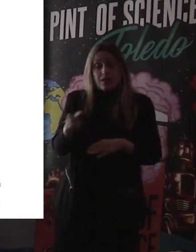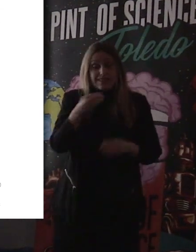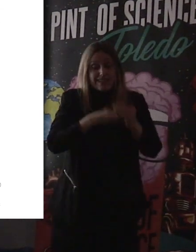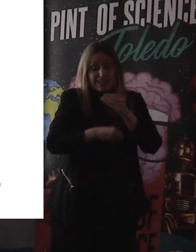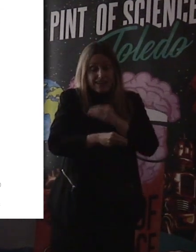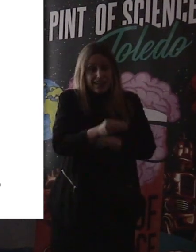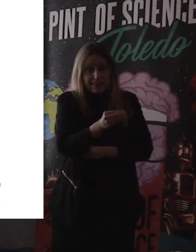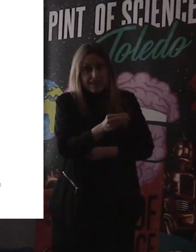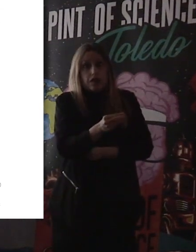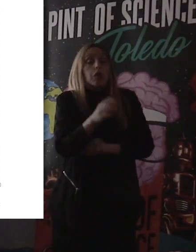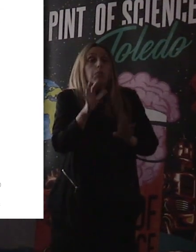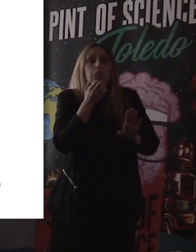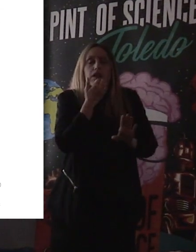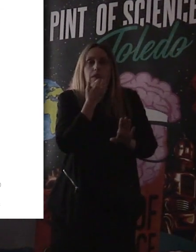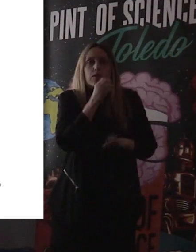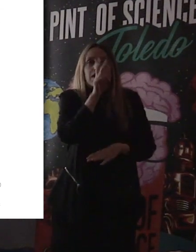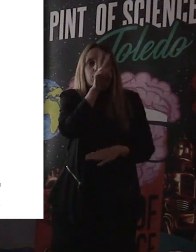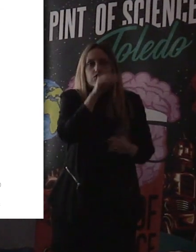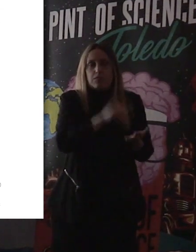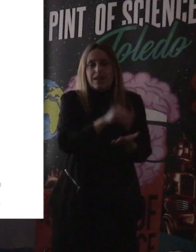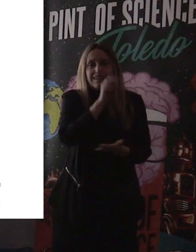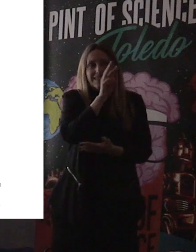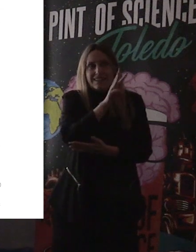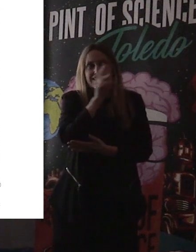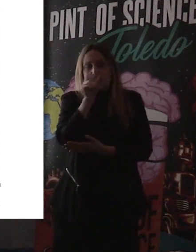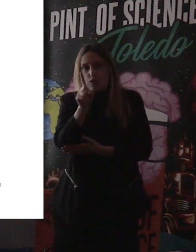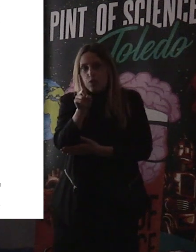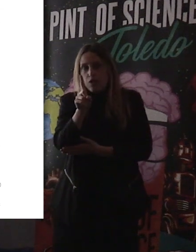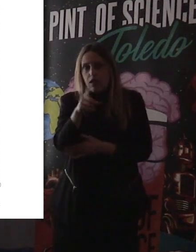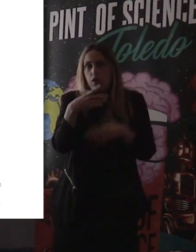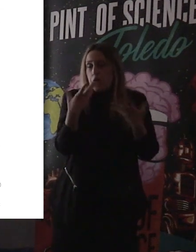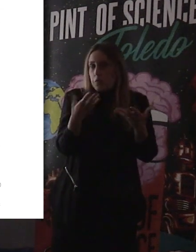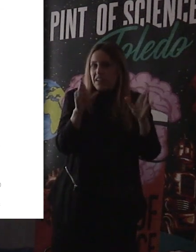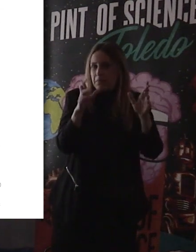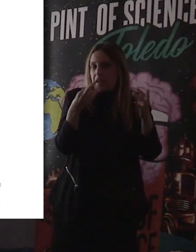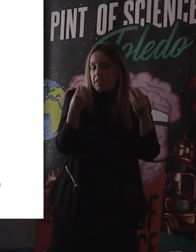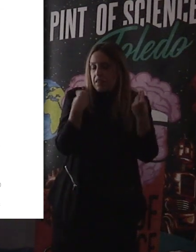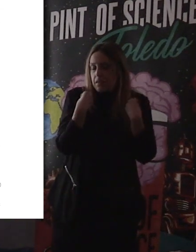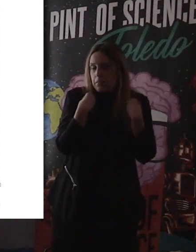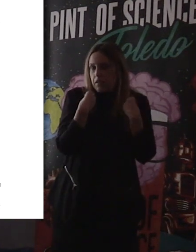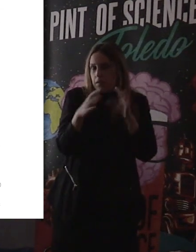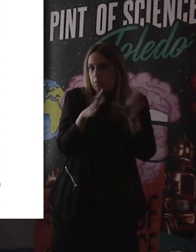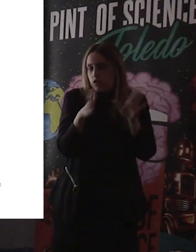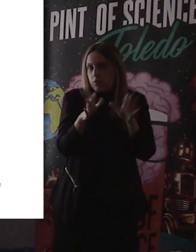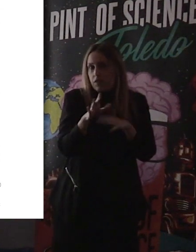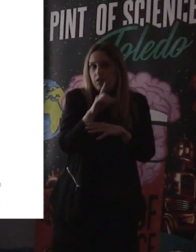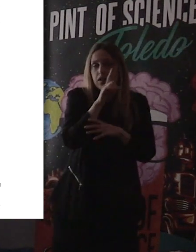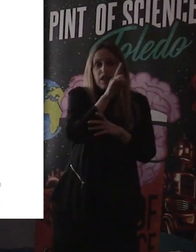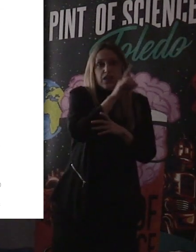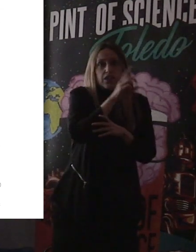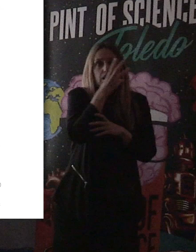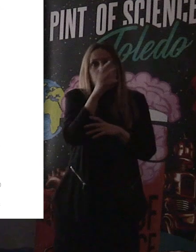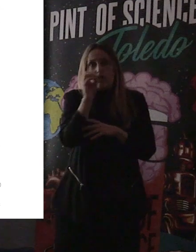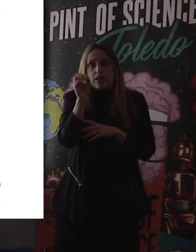en 2031, van a tener una longevidad, no sé, cerca de